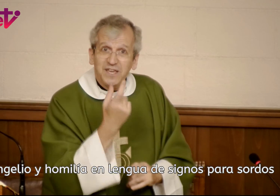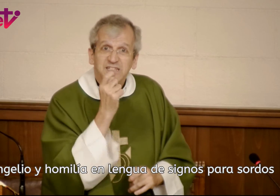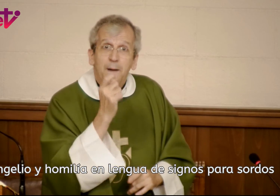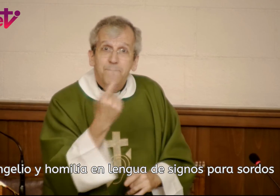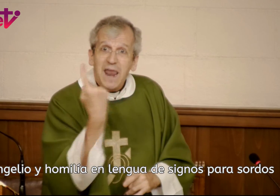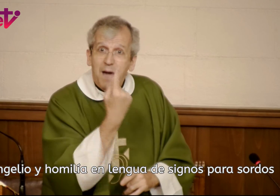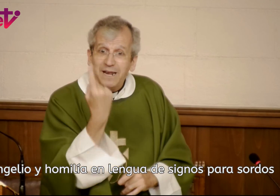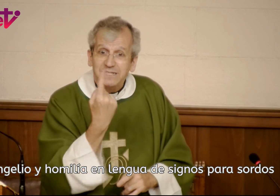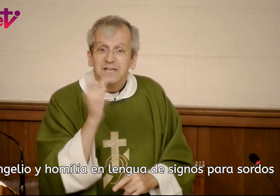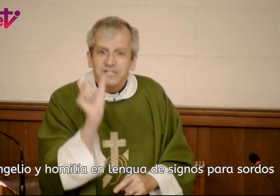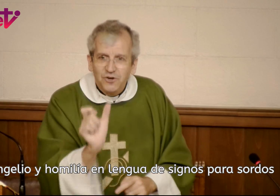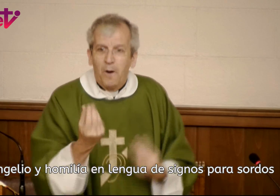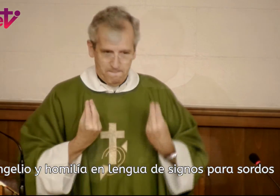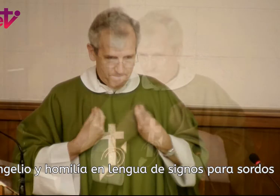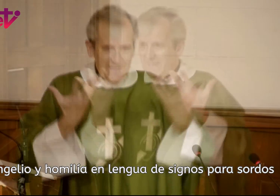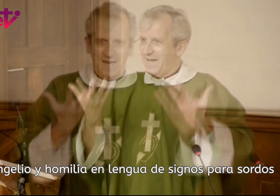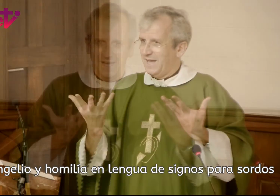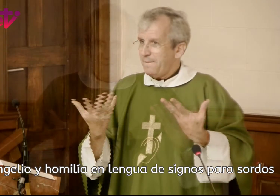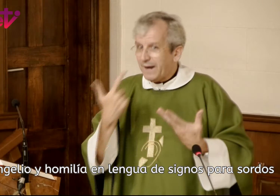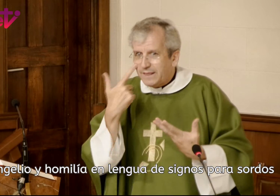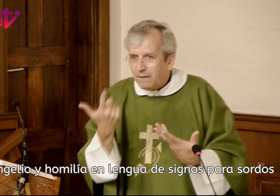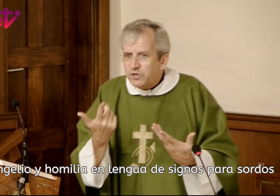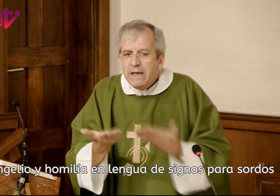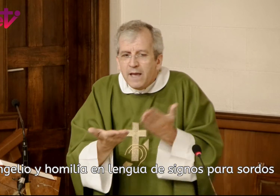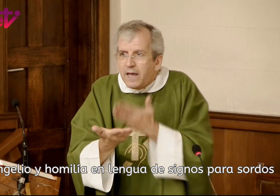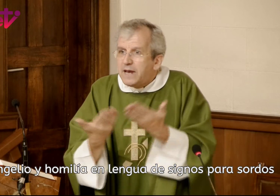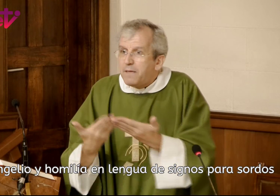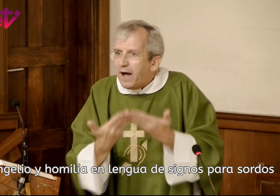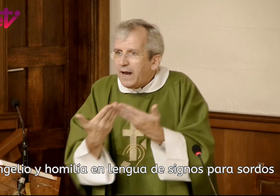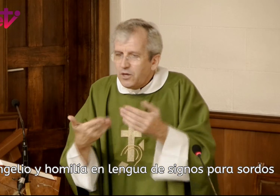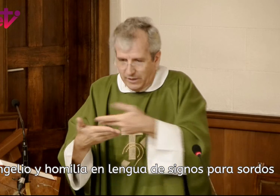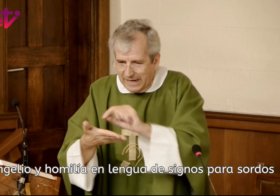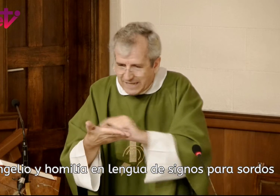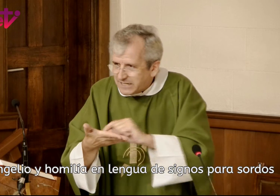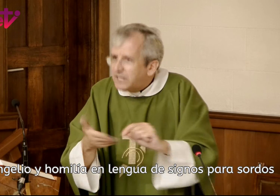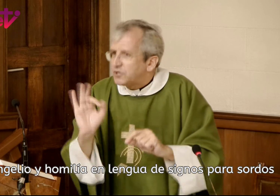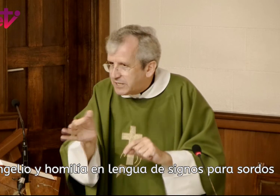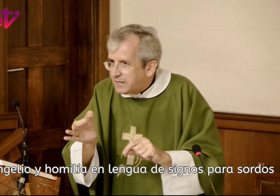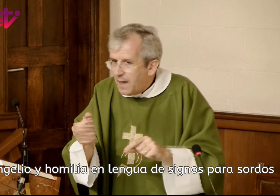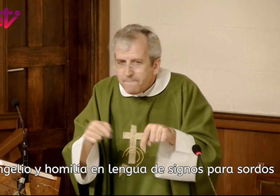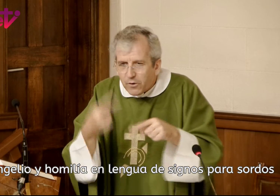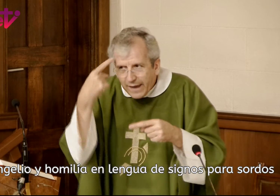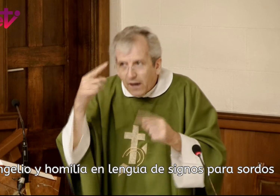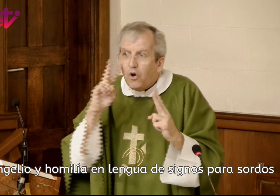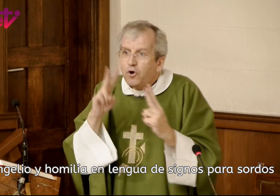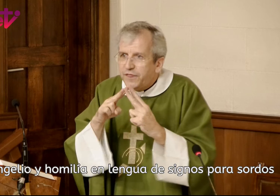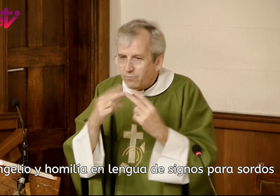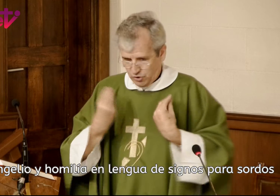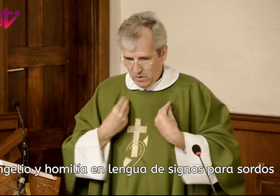digas palabras, sino vida, para que digamos, en el Evangelio está escrito, sí, pero ¿qué conocemos? La